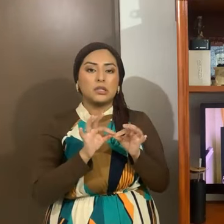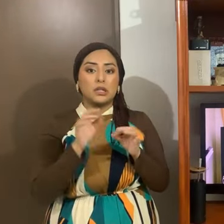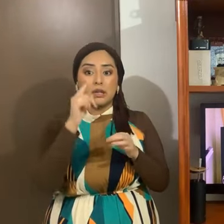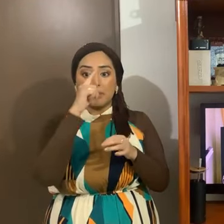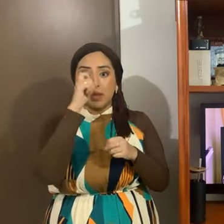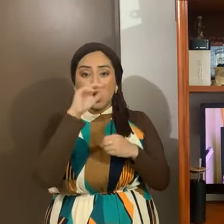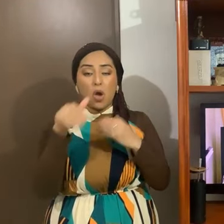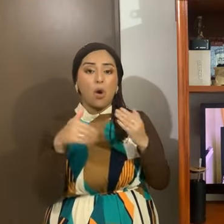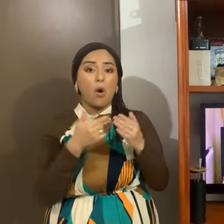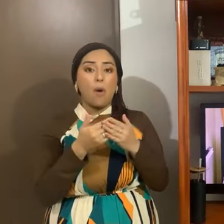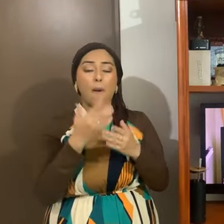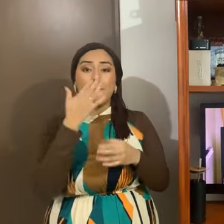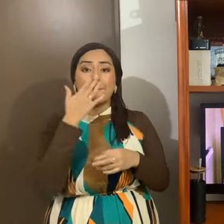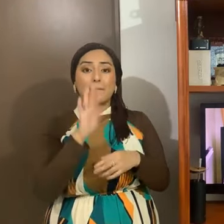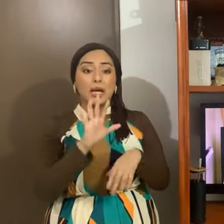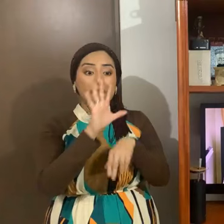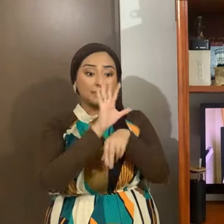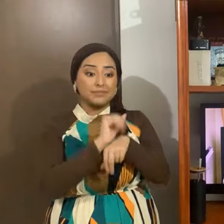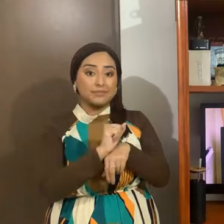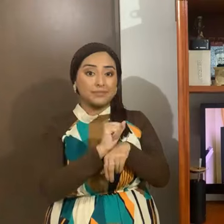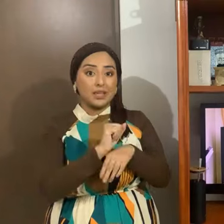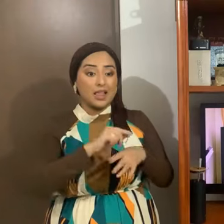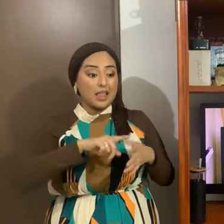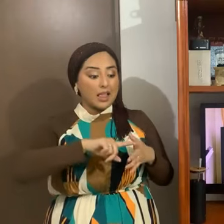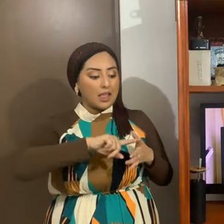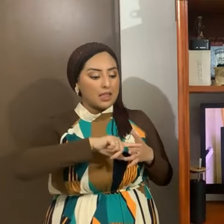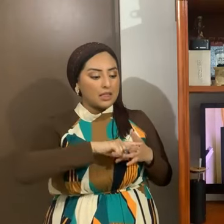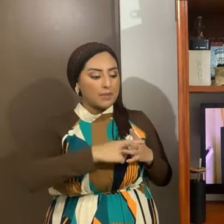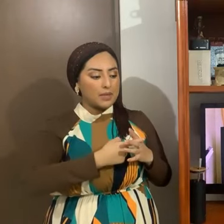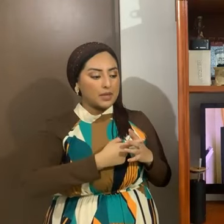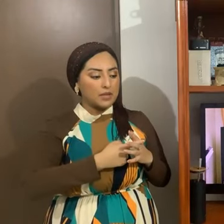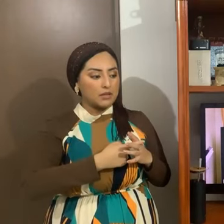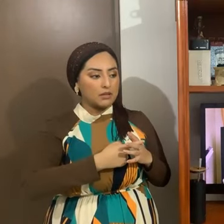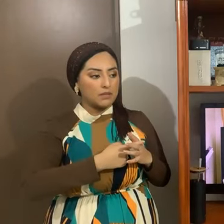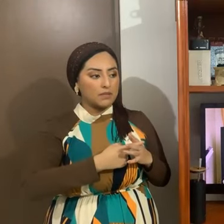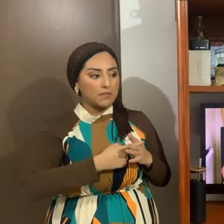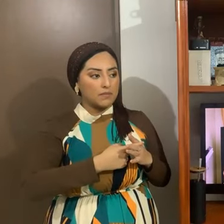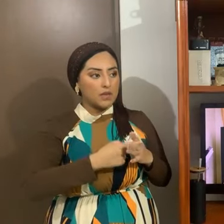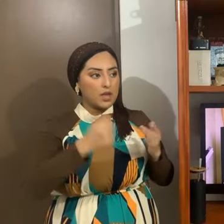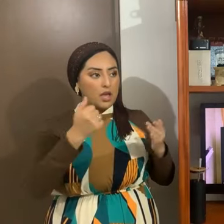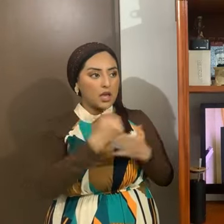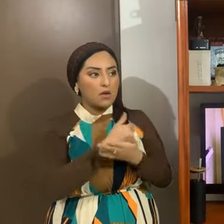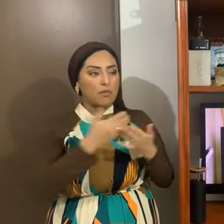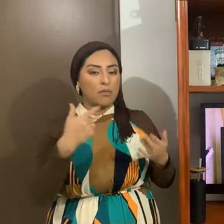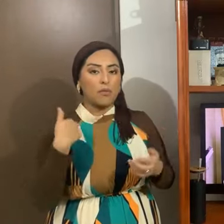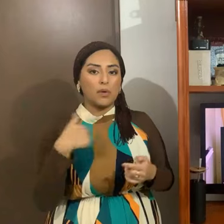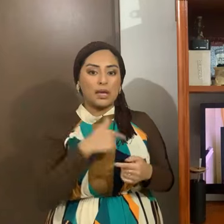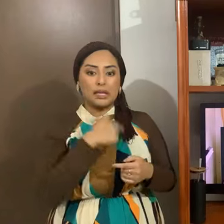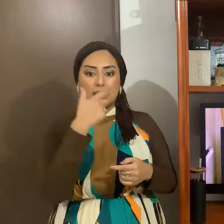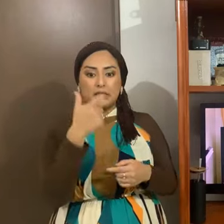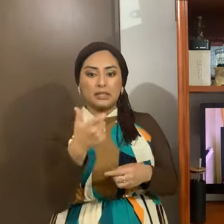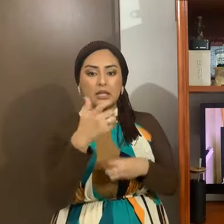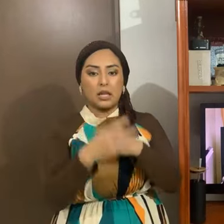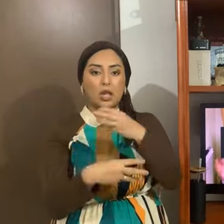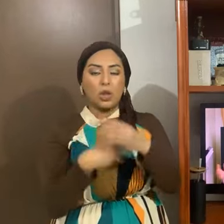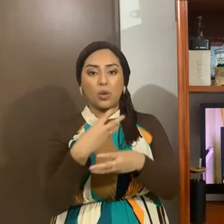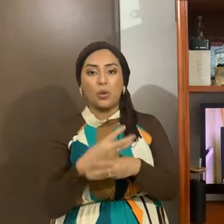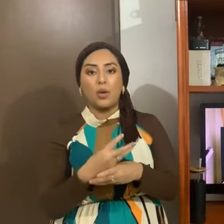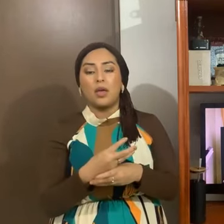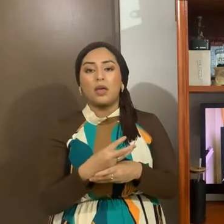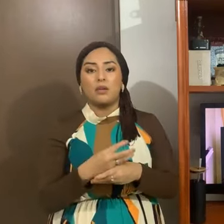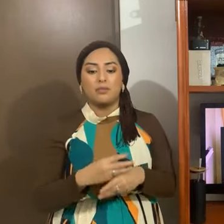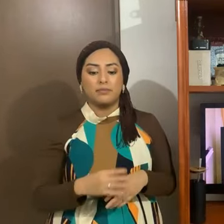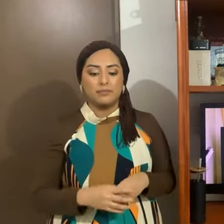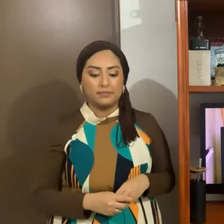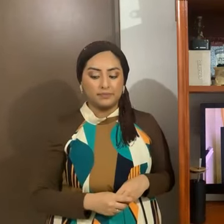todos los malos hábitos son fuente de todo lo que nosotros vemos en el mundo y de todo lo que sostiene, fuera